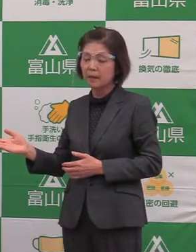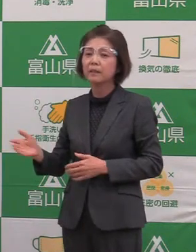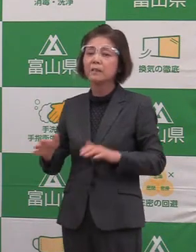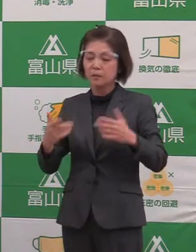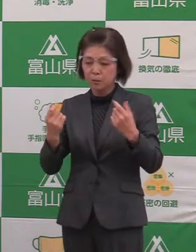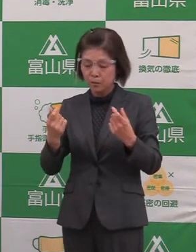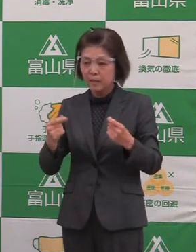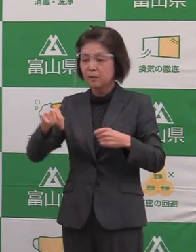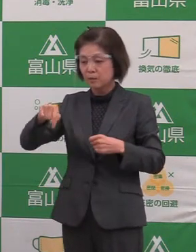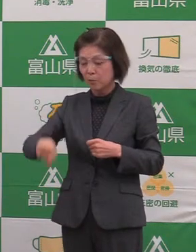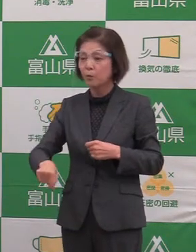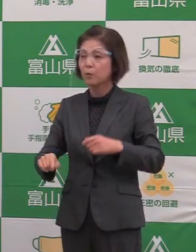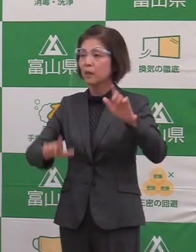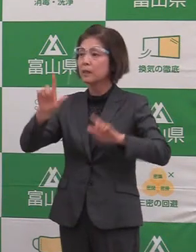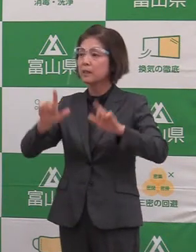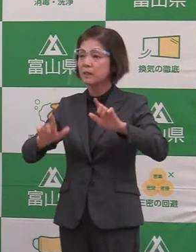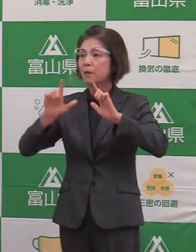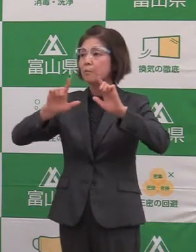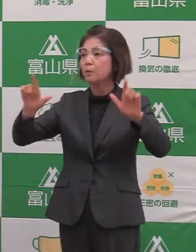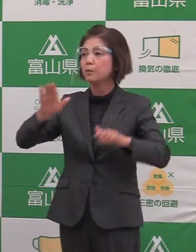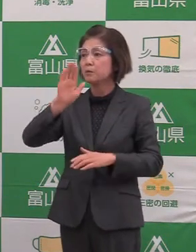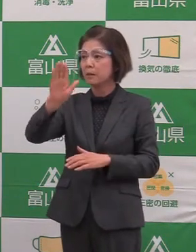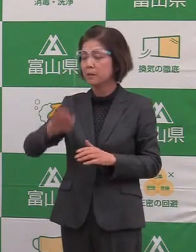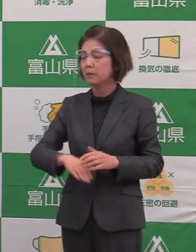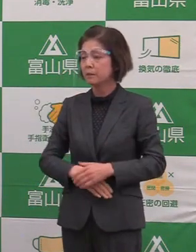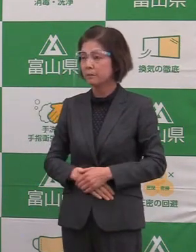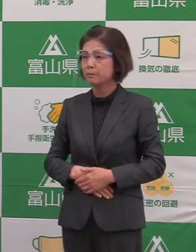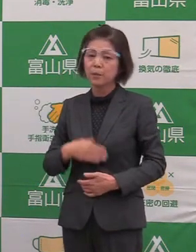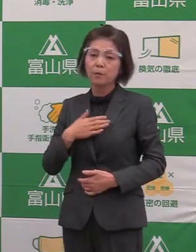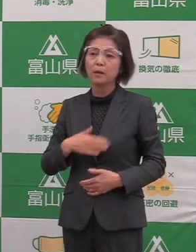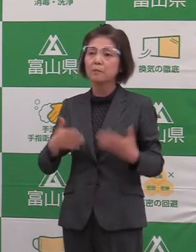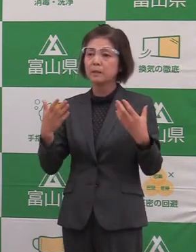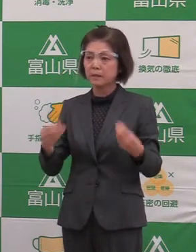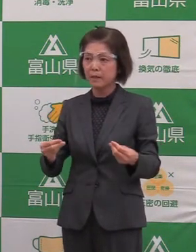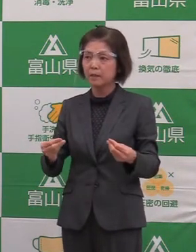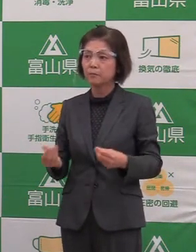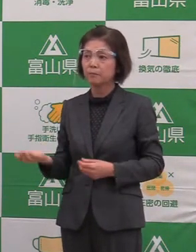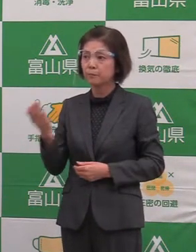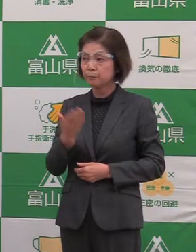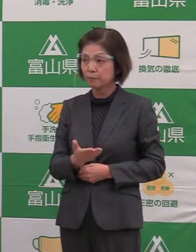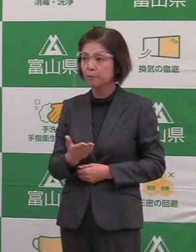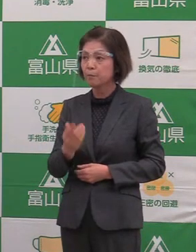形で発表させていただきます。 わかりました。もう一点なんですけど、